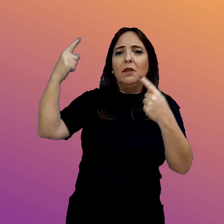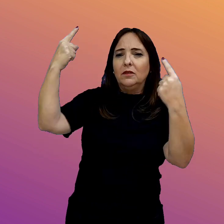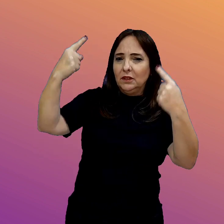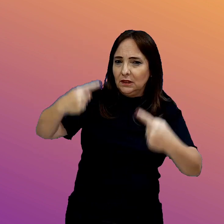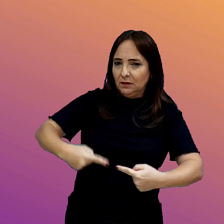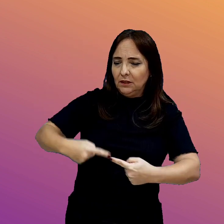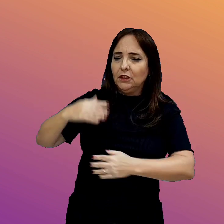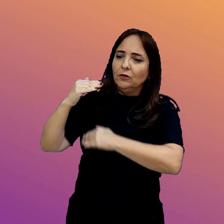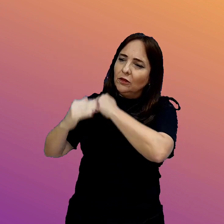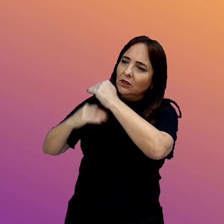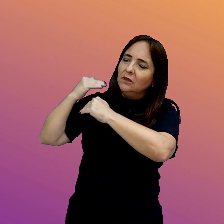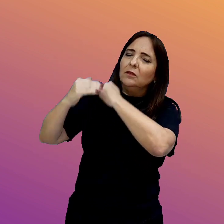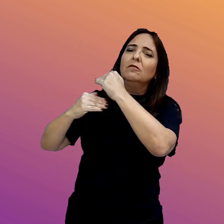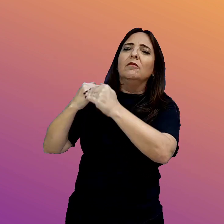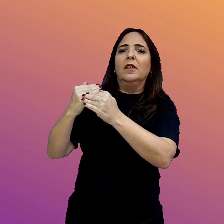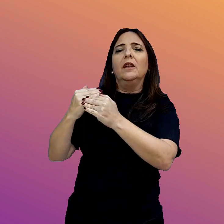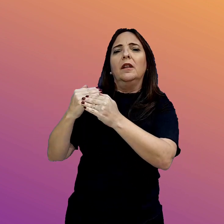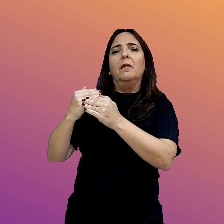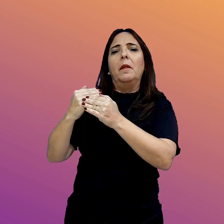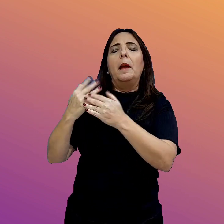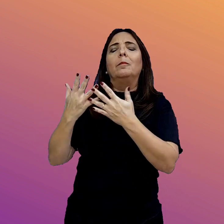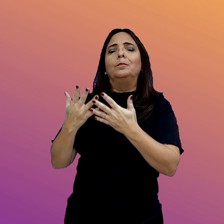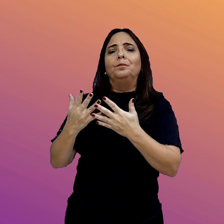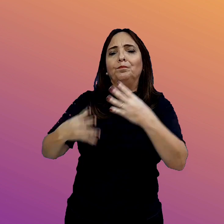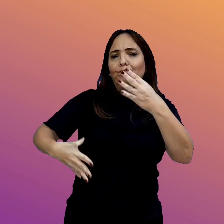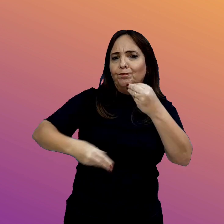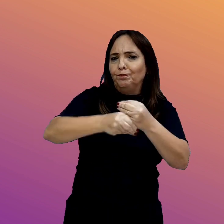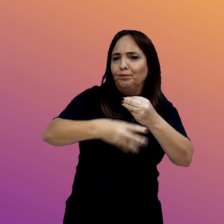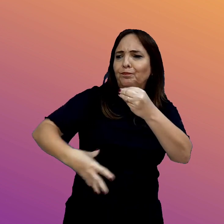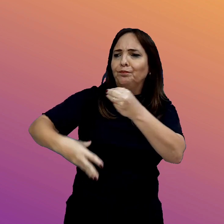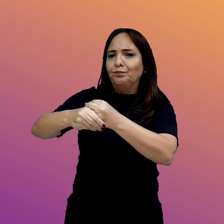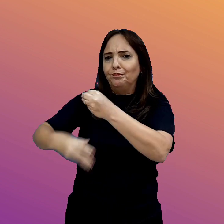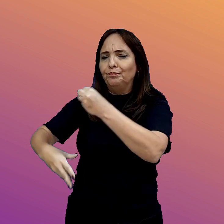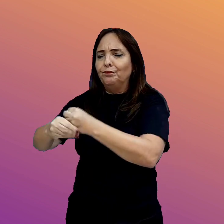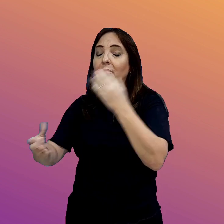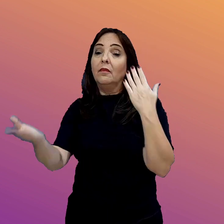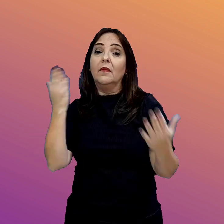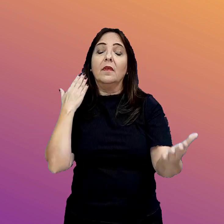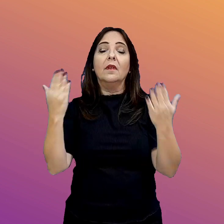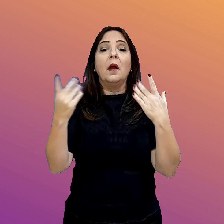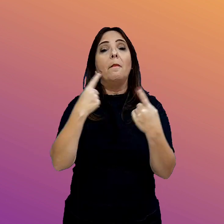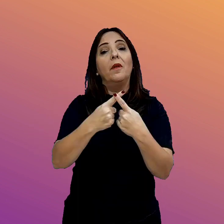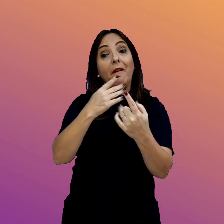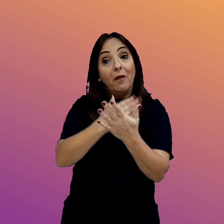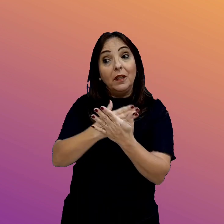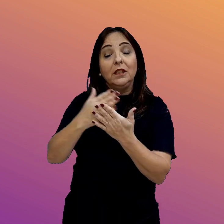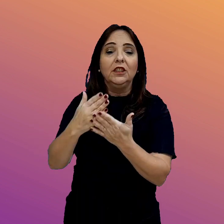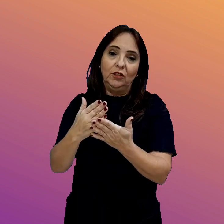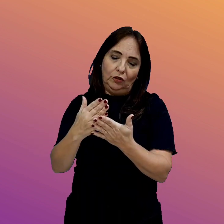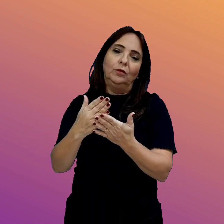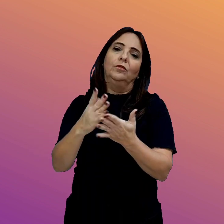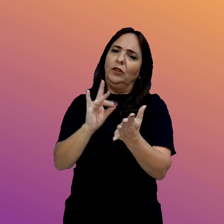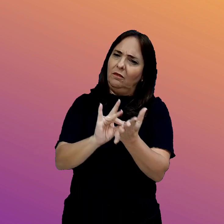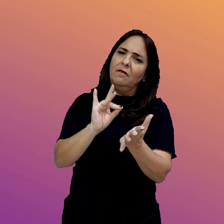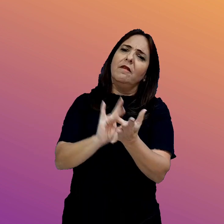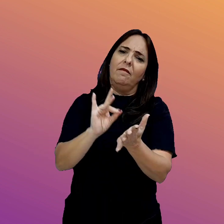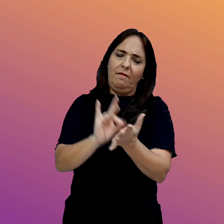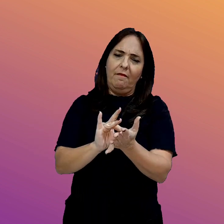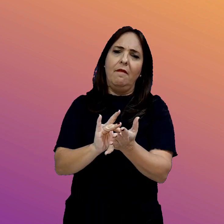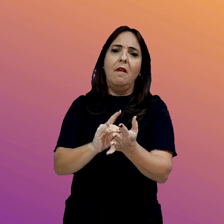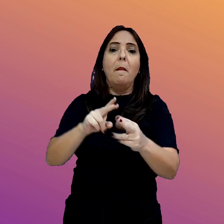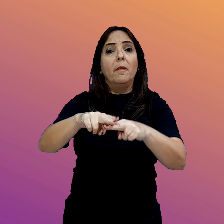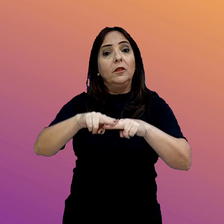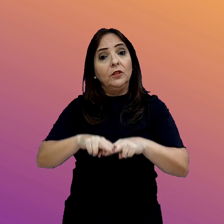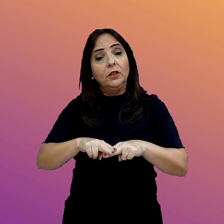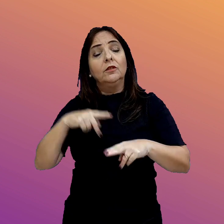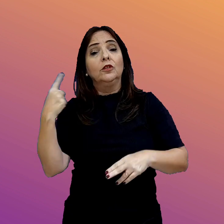de desenvolver hoje um tema aqui no nosso bate-papo, que eu acho que é o início de tudo mesmo, né? E por isso que a